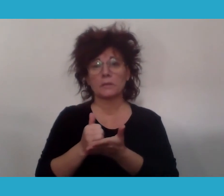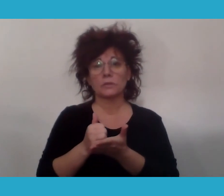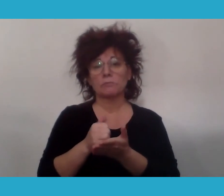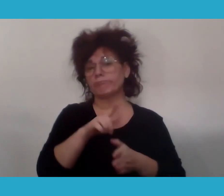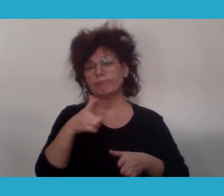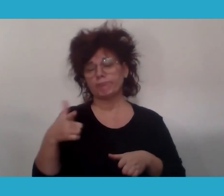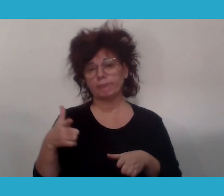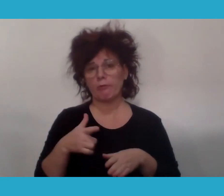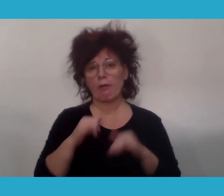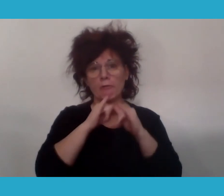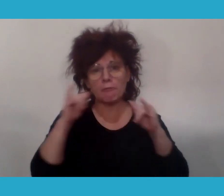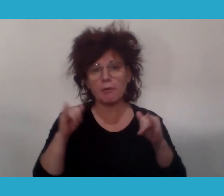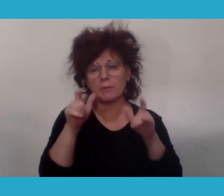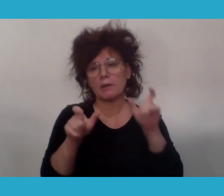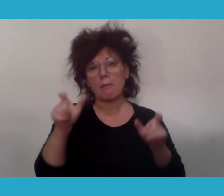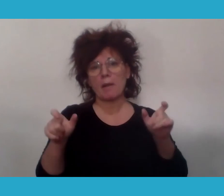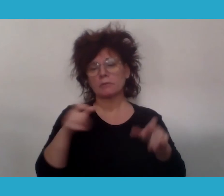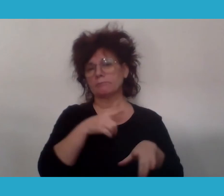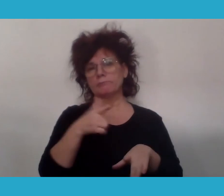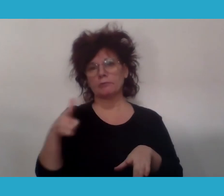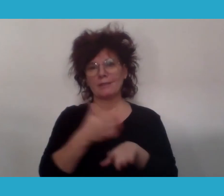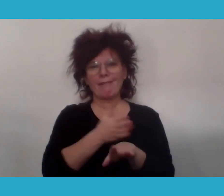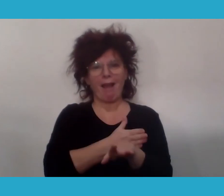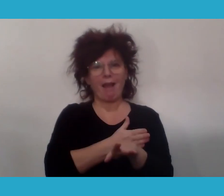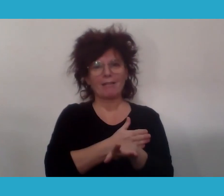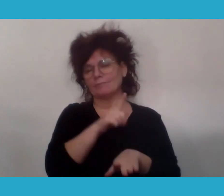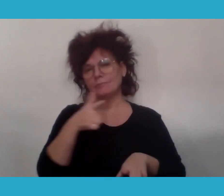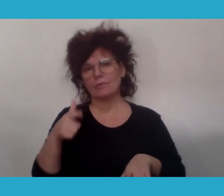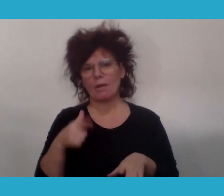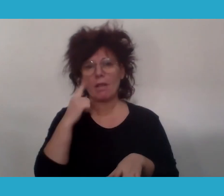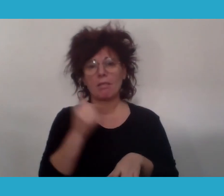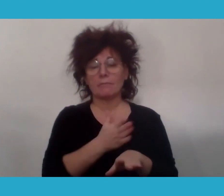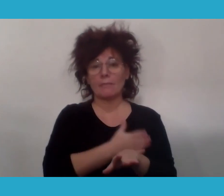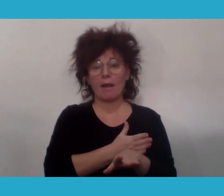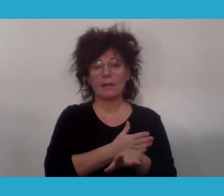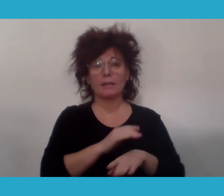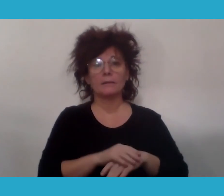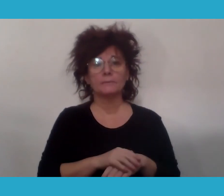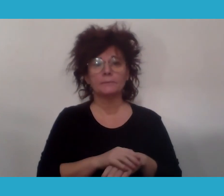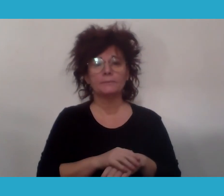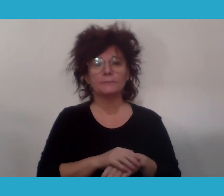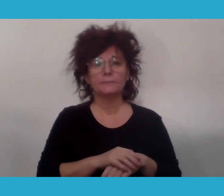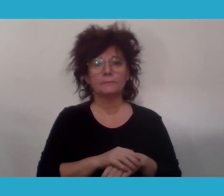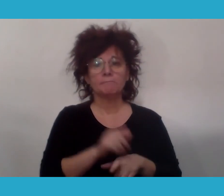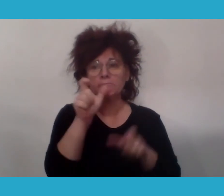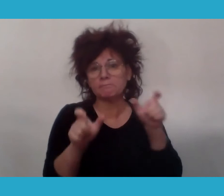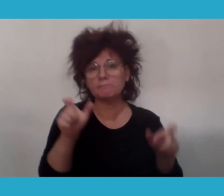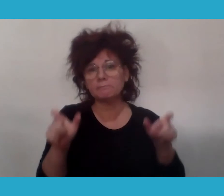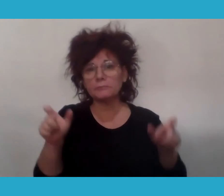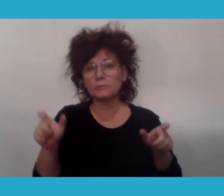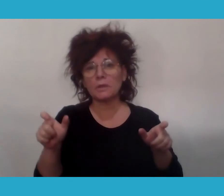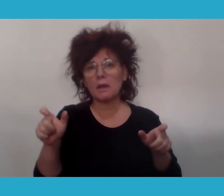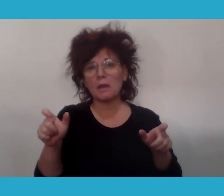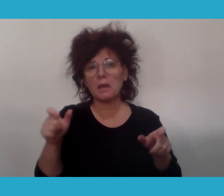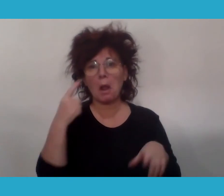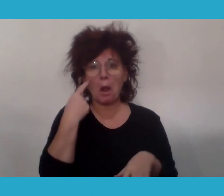carecer de participación e información en la ciudadanía en forma previa. Explica que días previos a la misma, la ciudadanía no estaba